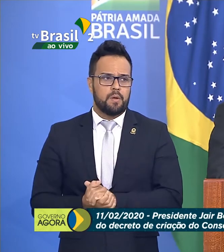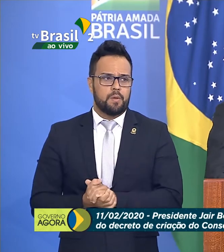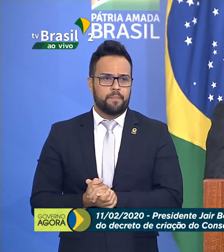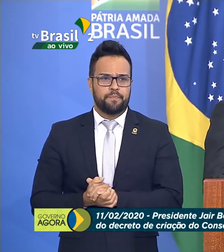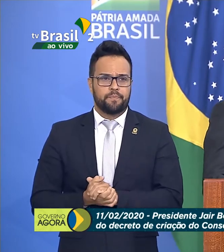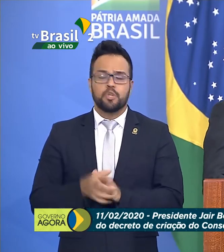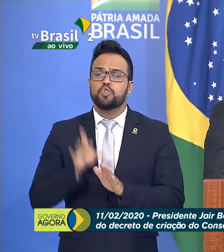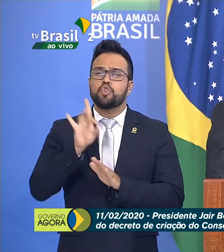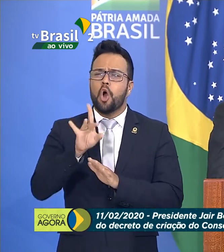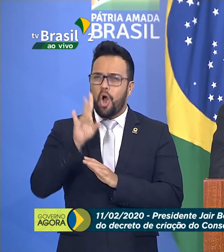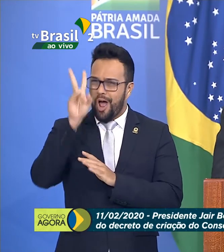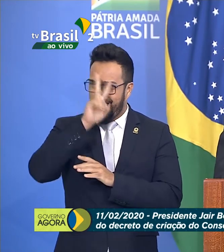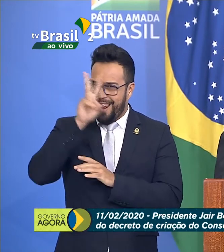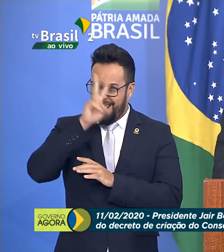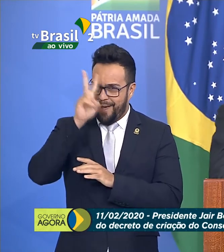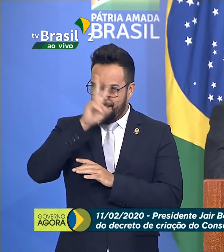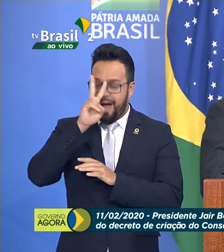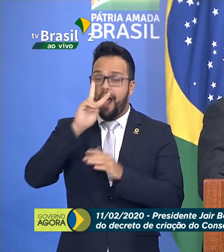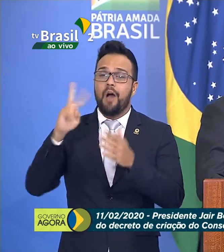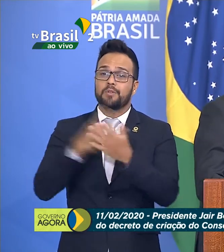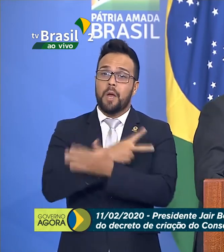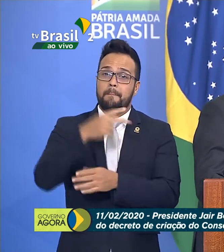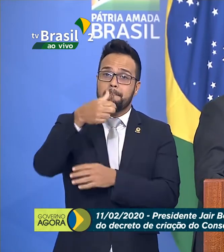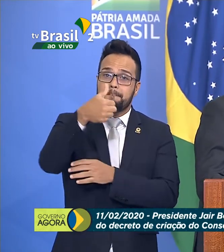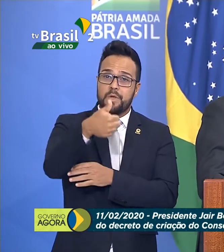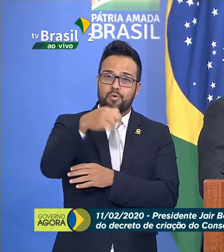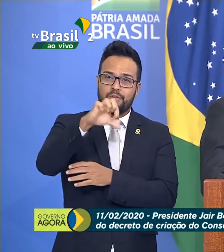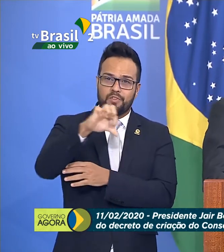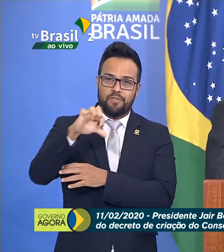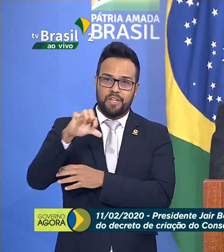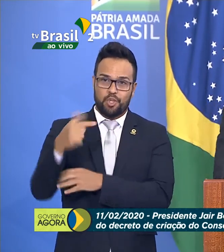fazer uma lembrança aqui de uma coisa que aconteceu comigo em